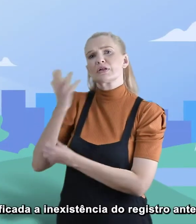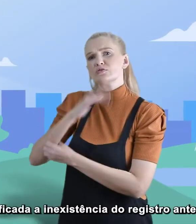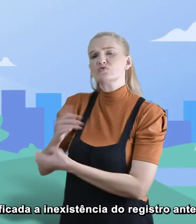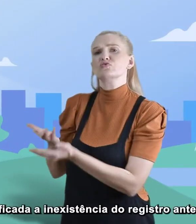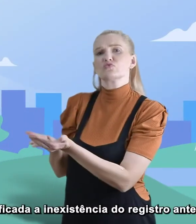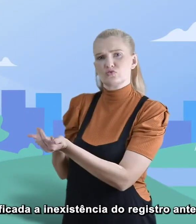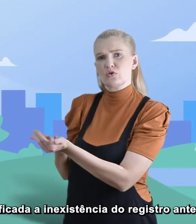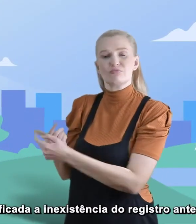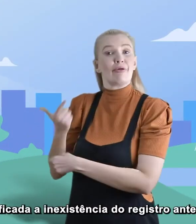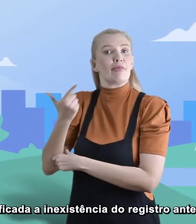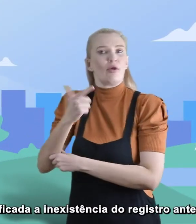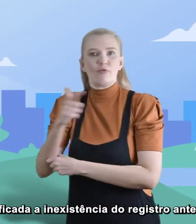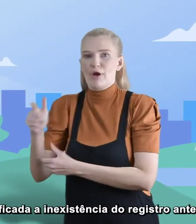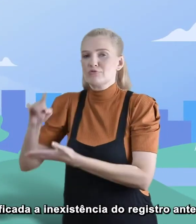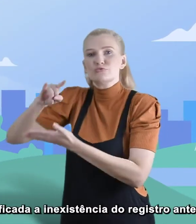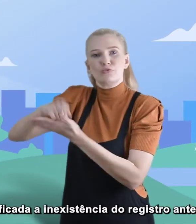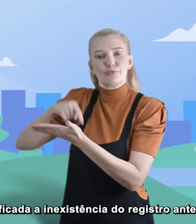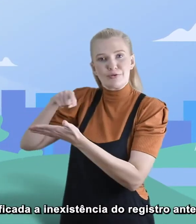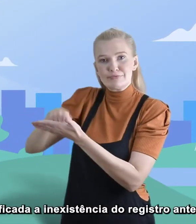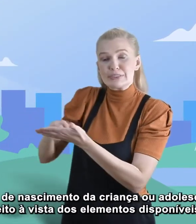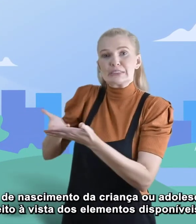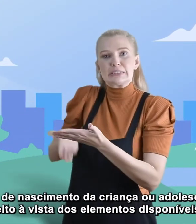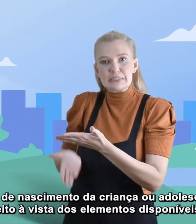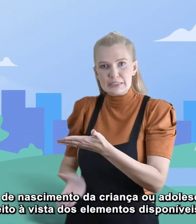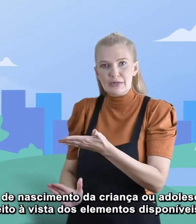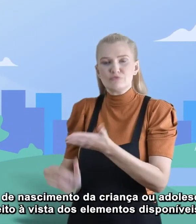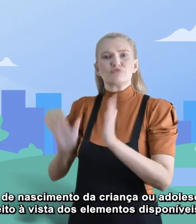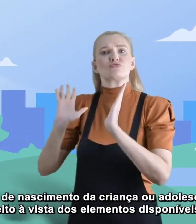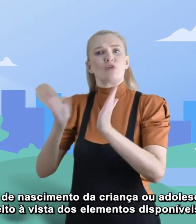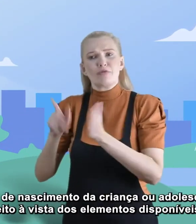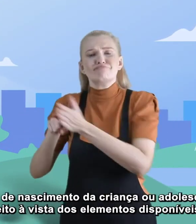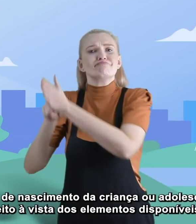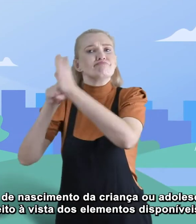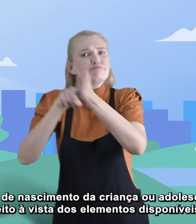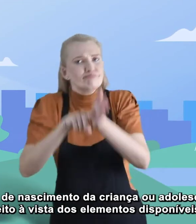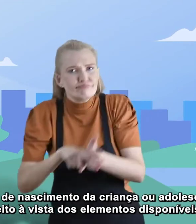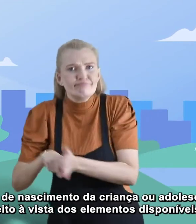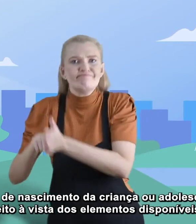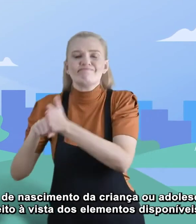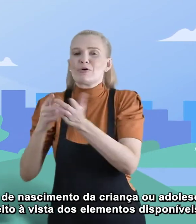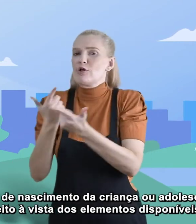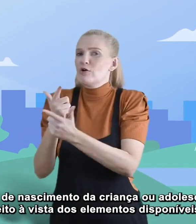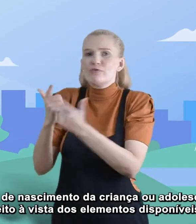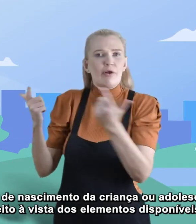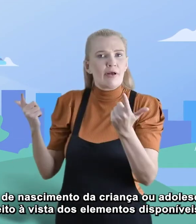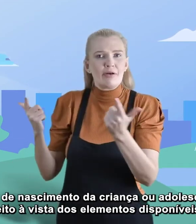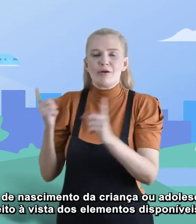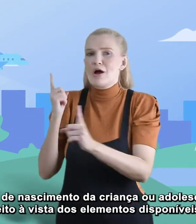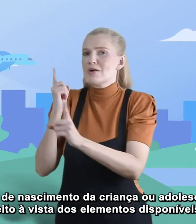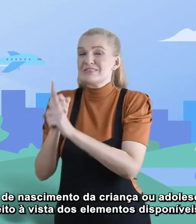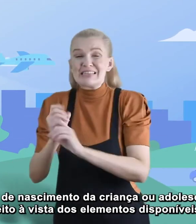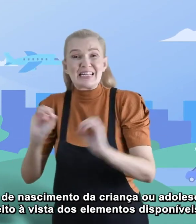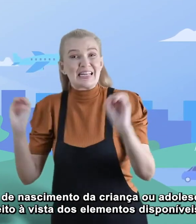Verificada a inexistência do registro anterior, o assento de nascimento da criança ou adolescente será feito à vista dos elementos